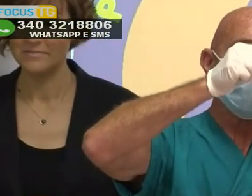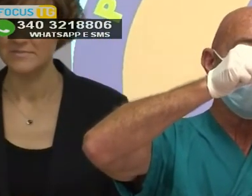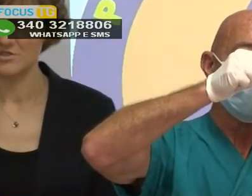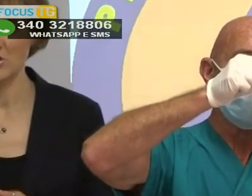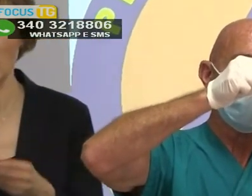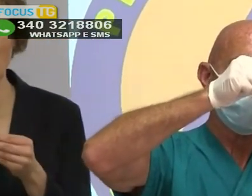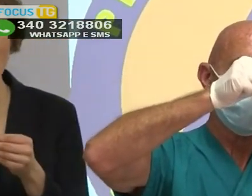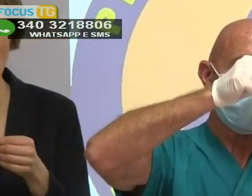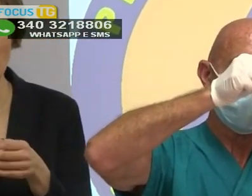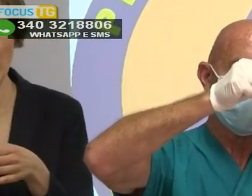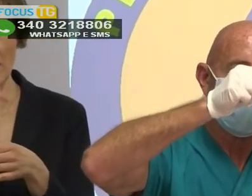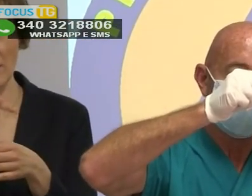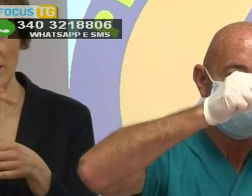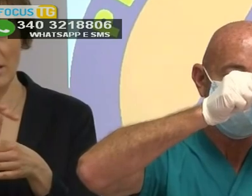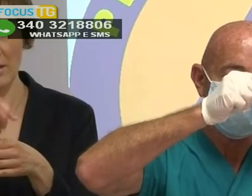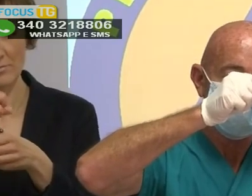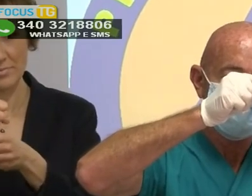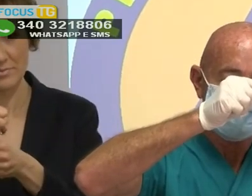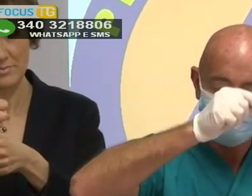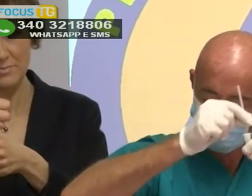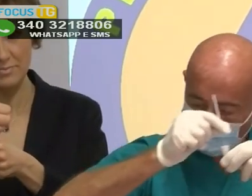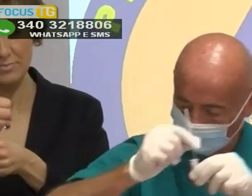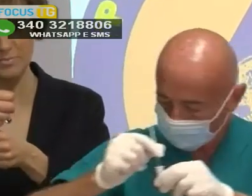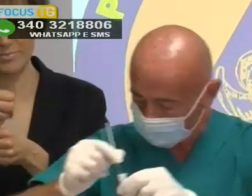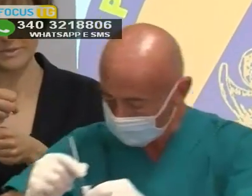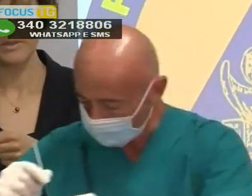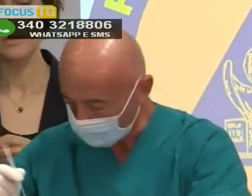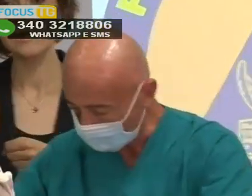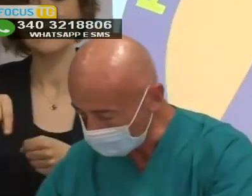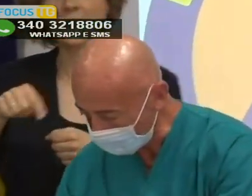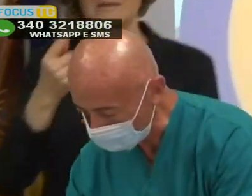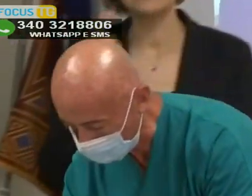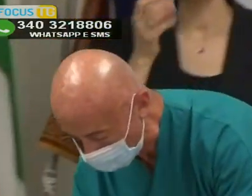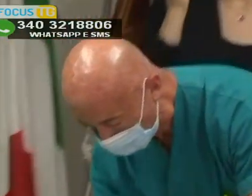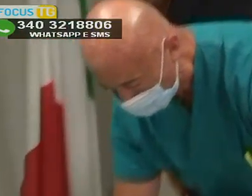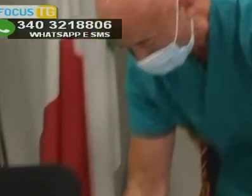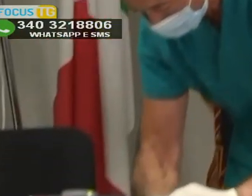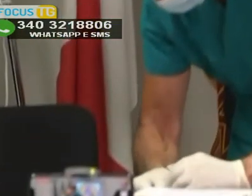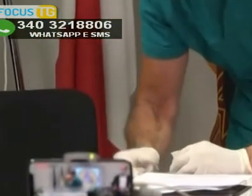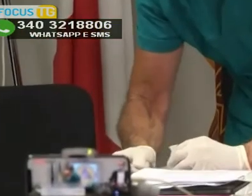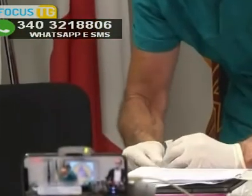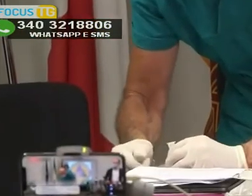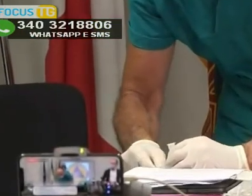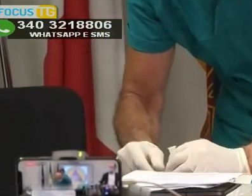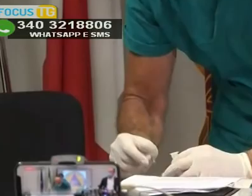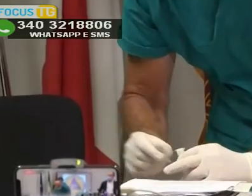questo liquido, viene strizzato. Il tampone poi viene eliminato, lo mettiamo qua